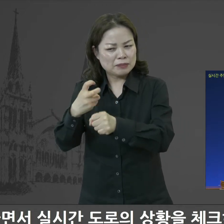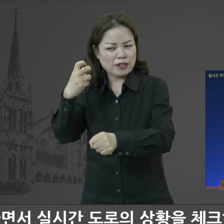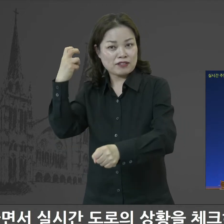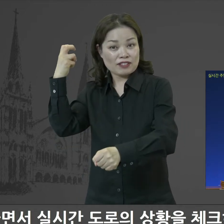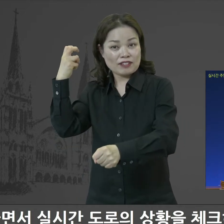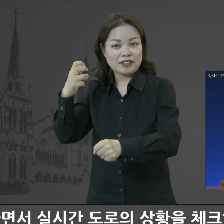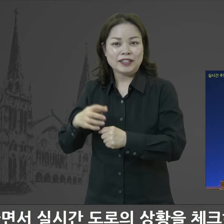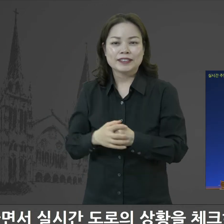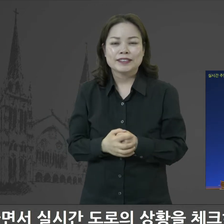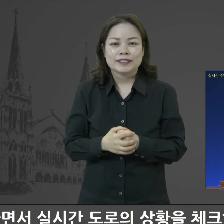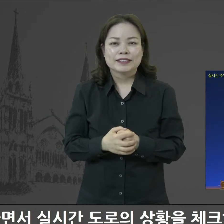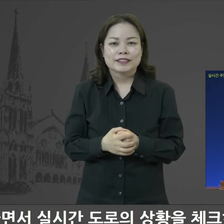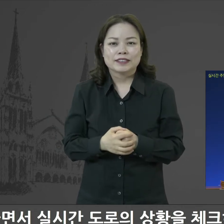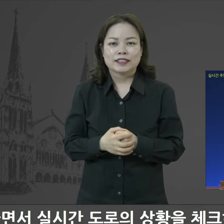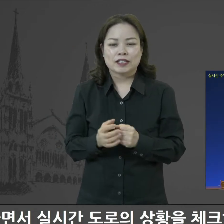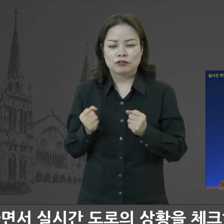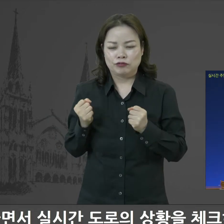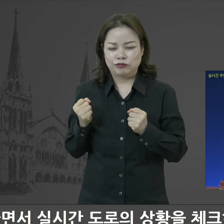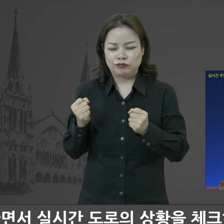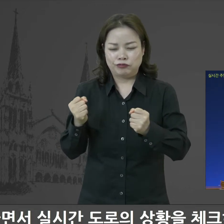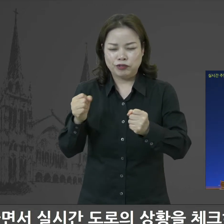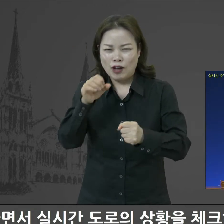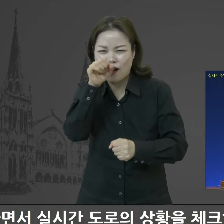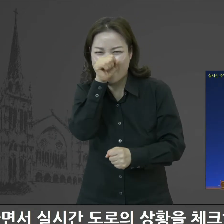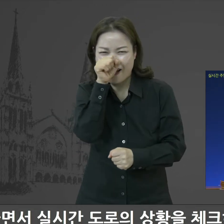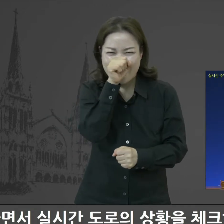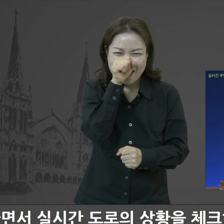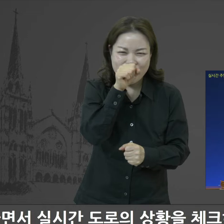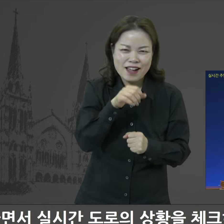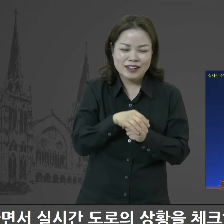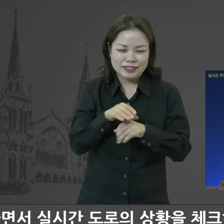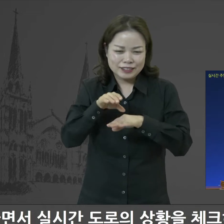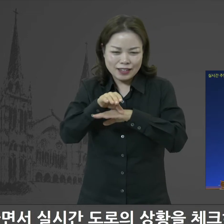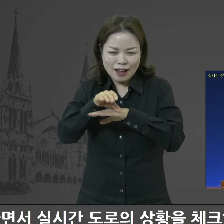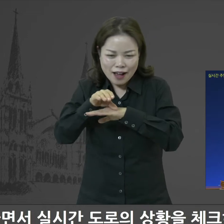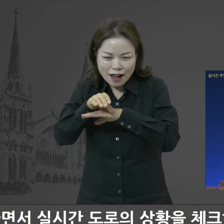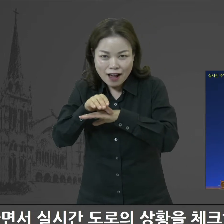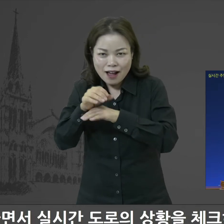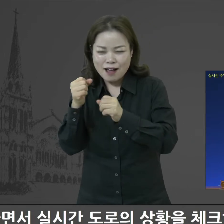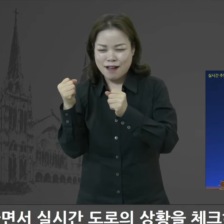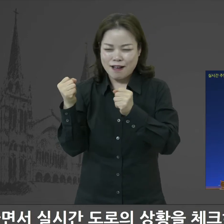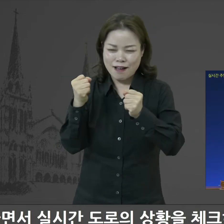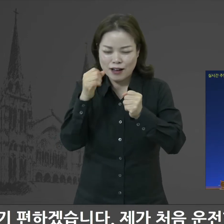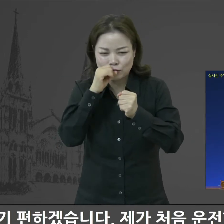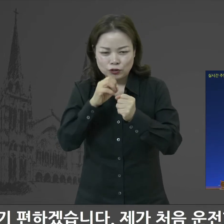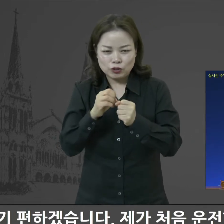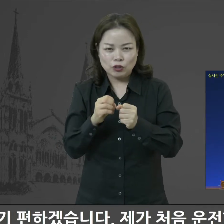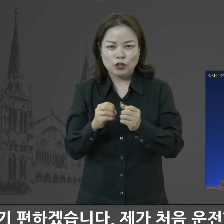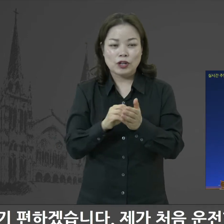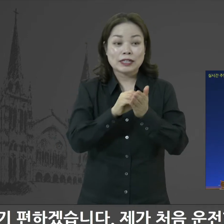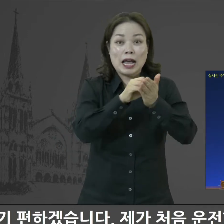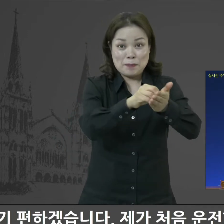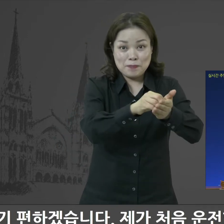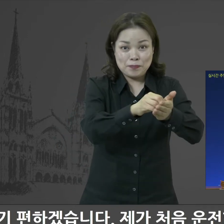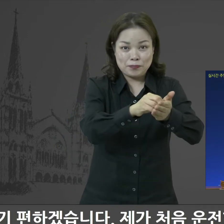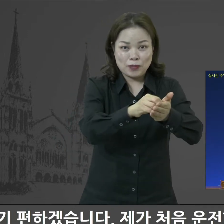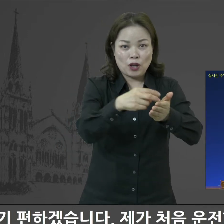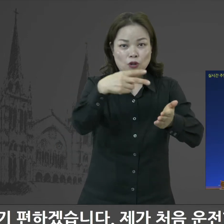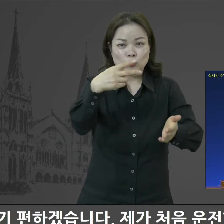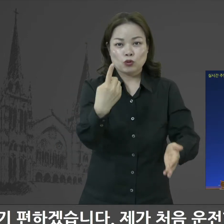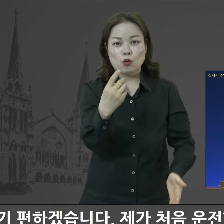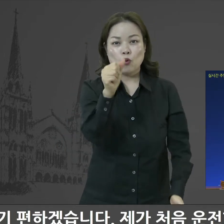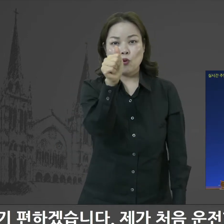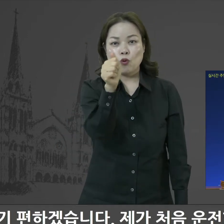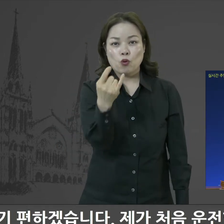전인데요, 처음에 한참 자동차를 좋아해 가지고 자동차 동호회를 가입을 했습니다. 자동차 동호회를 가입해